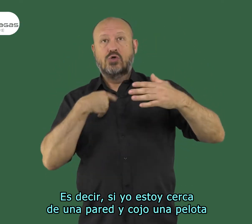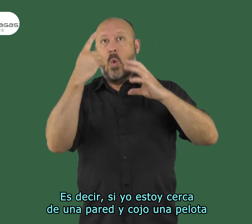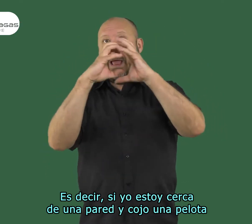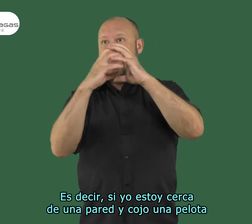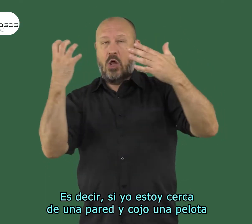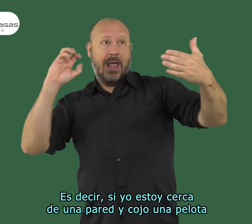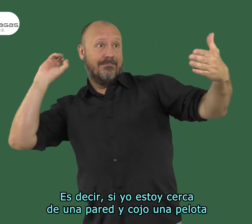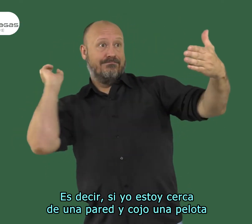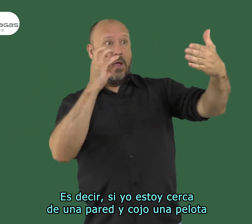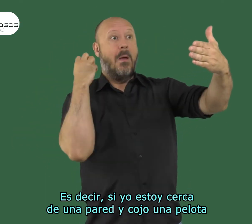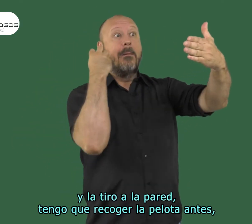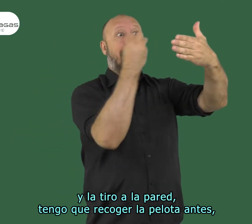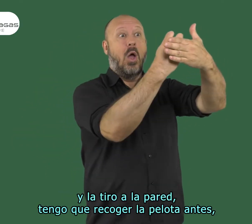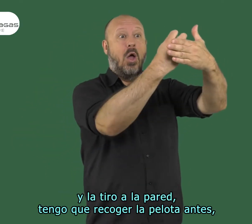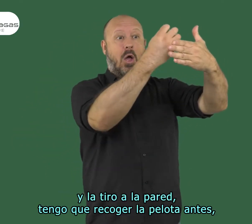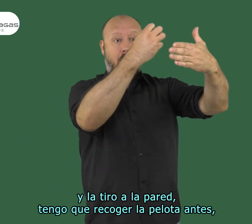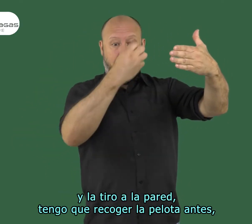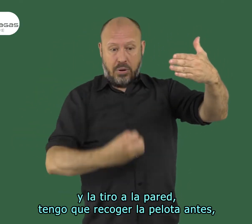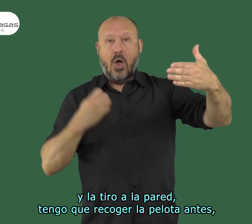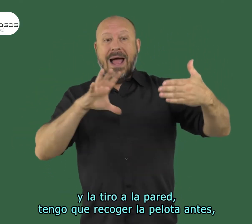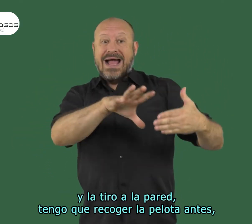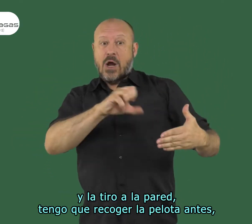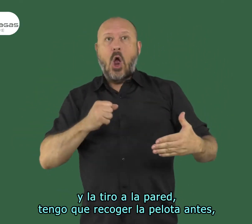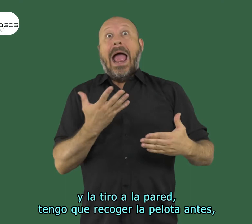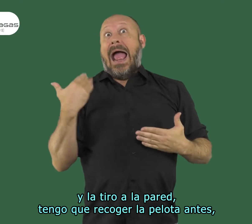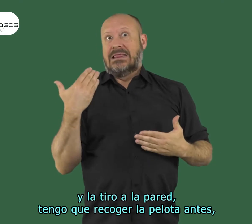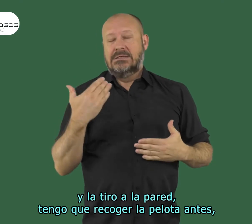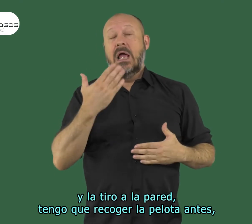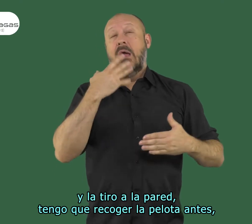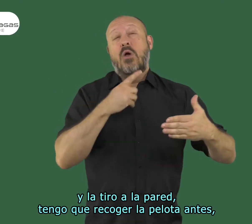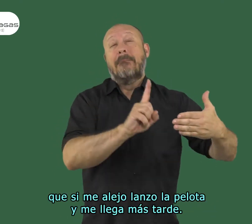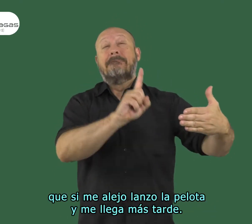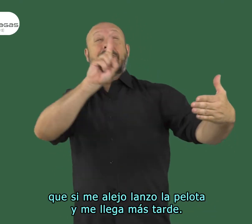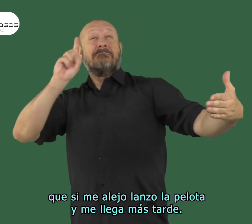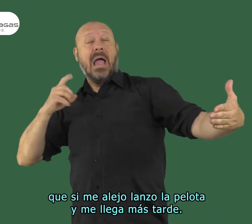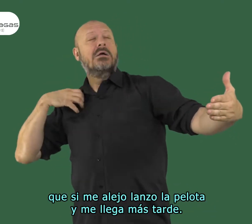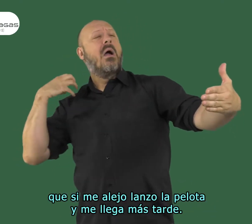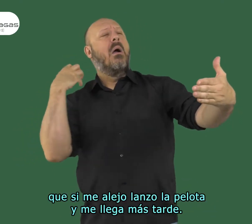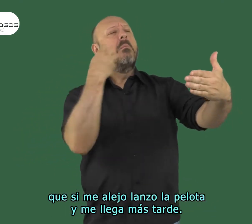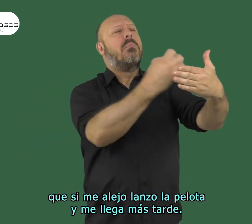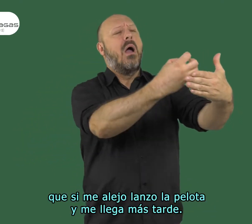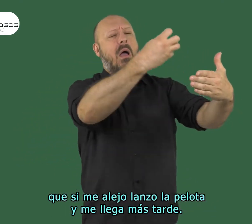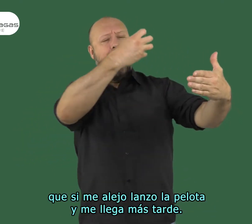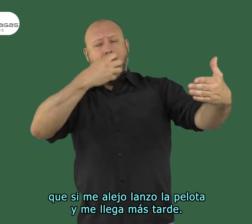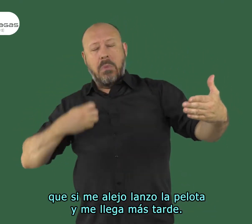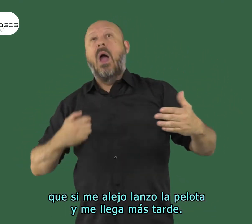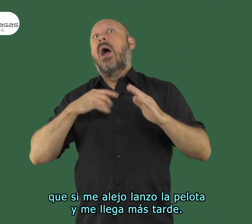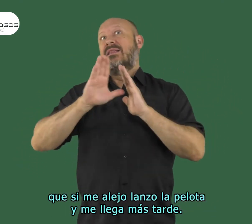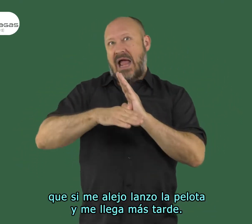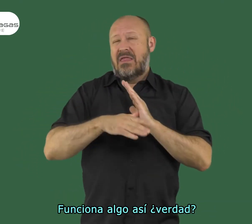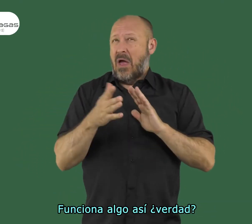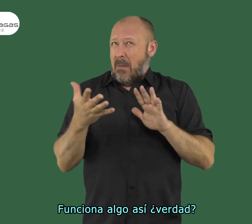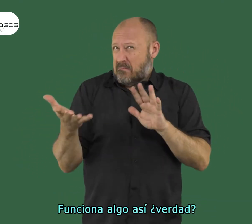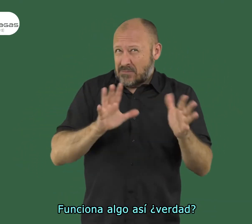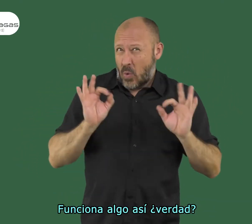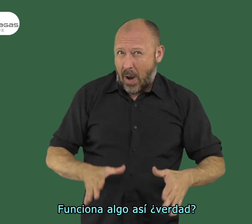cojo una pelota y la tiro a la pared, veo que tengo que recoger la pelota antes, que si me alejo, lanzo la pelota y me llega más